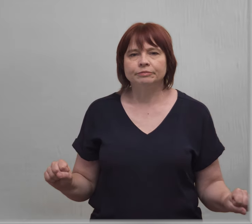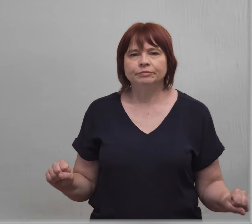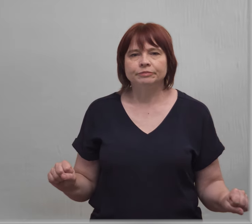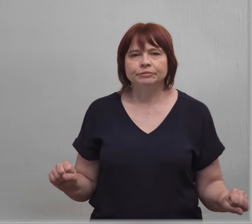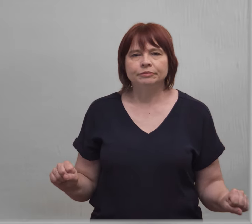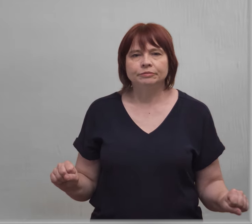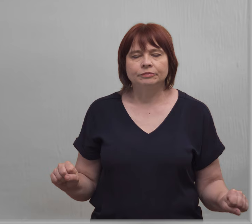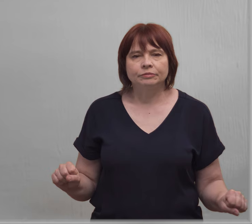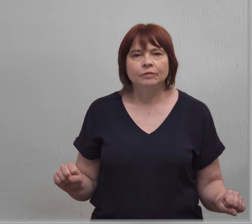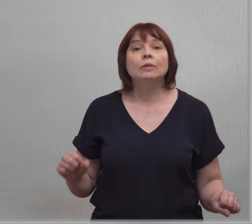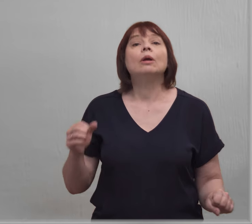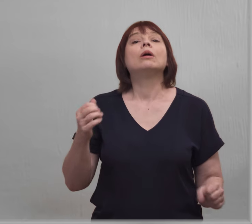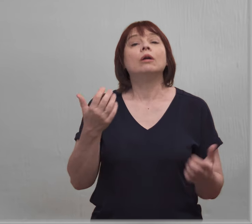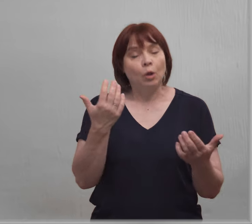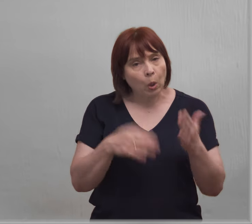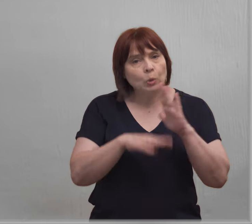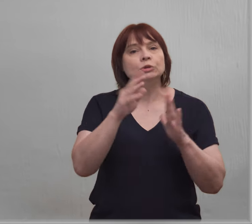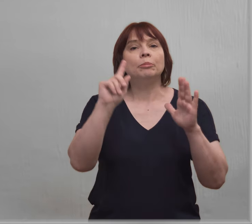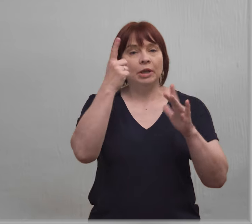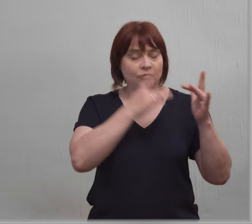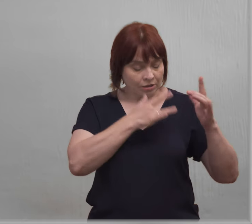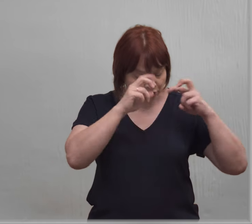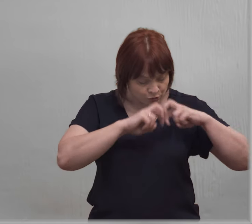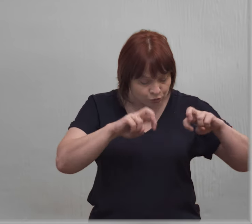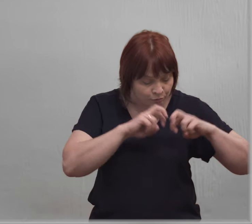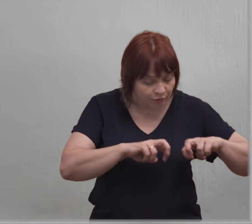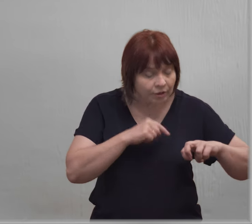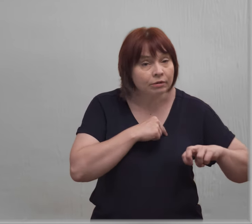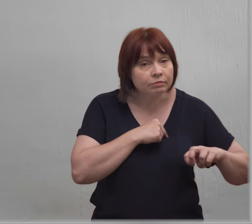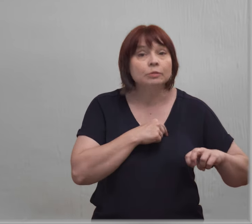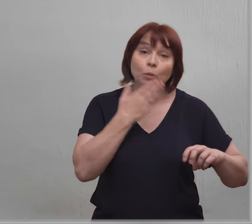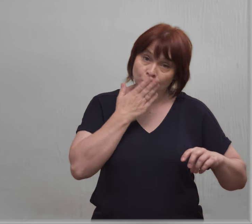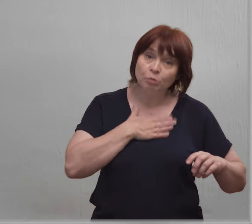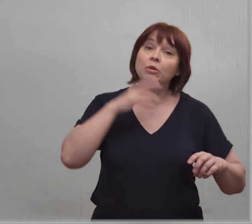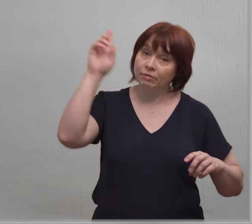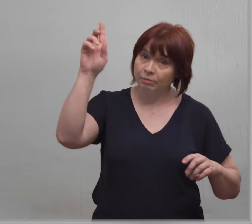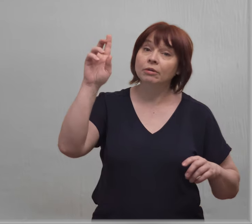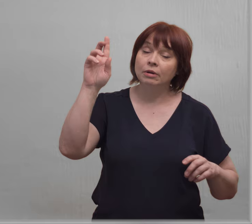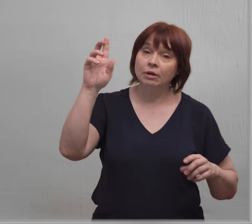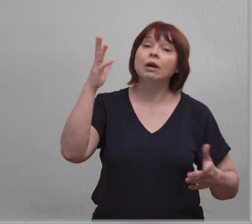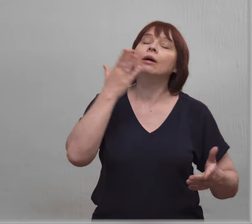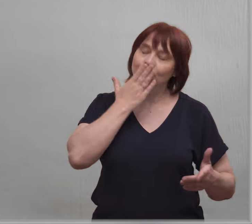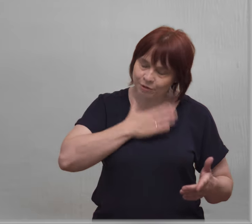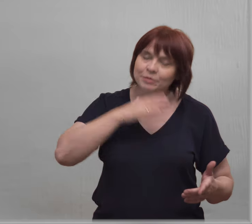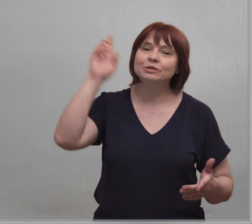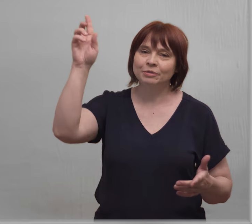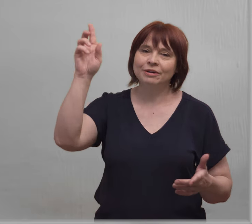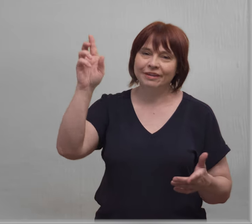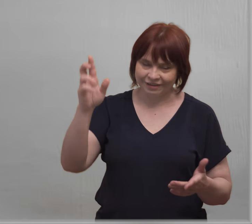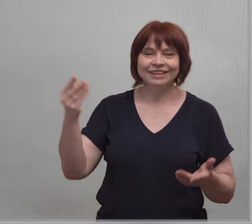сердце, доверь Ему свою жизнь, и Господь ее изменит. Я благодарю Господа, и вместе с вами я